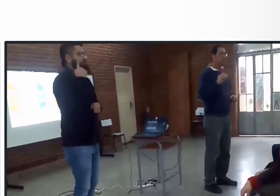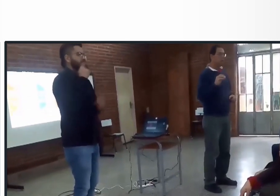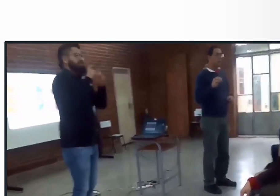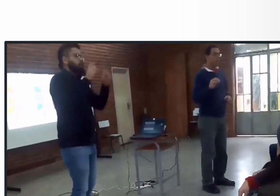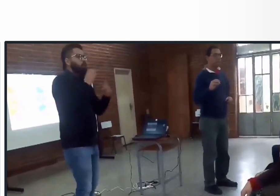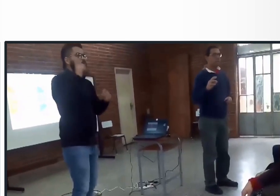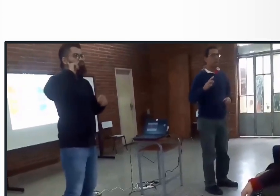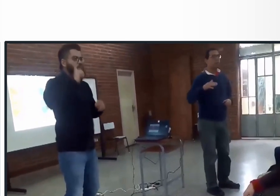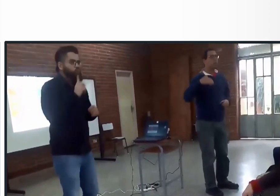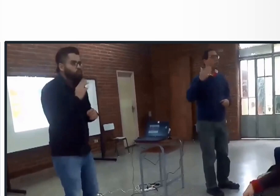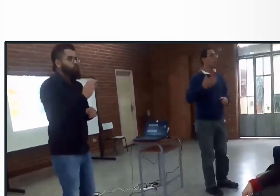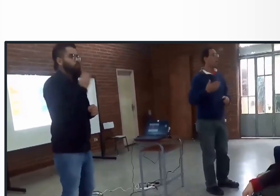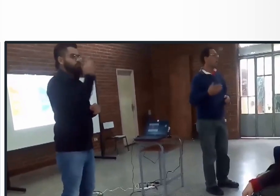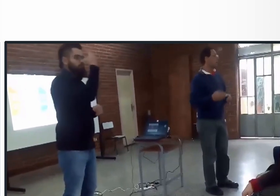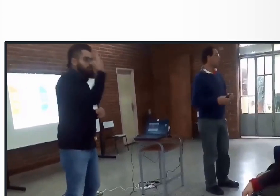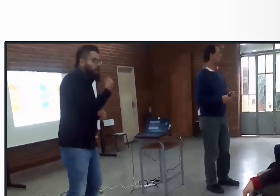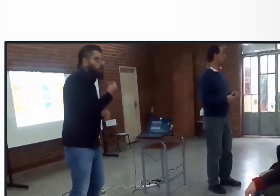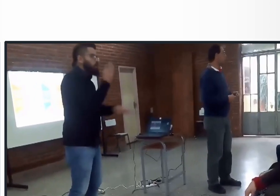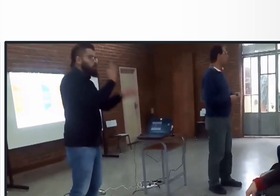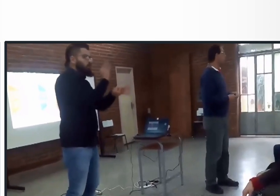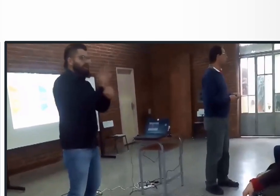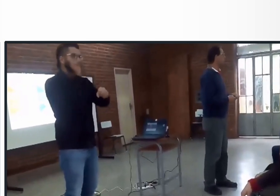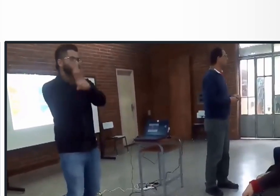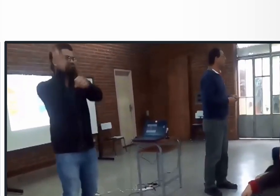fue gracias al sueño de